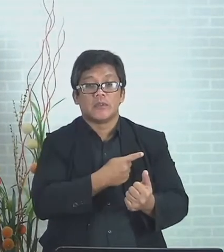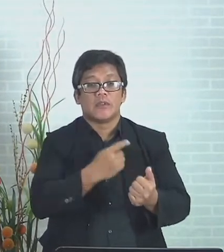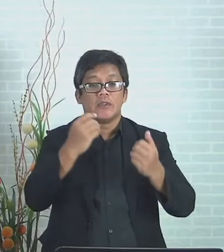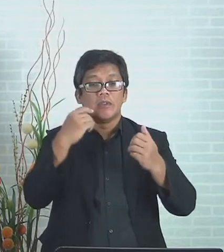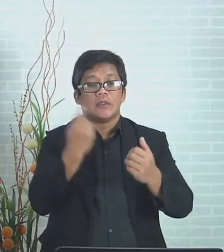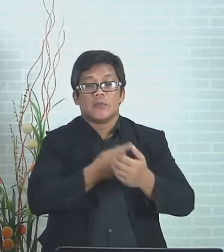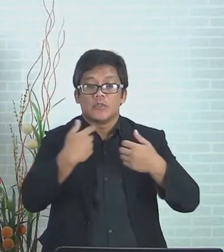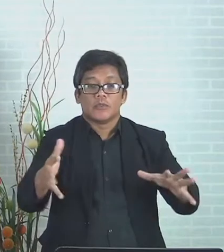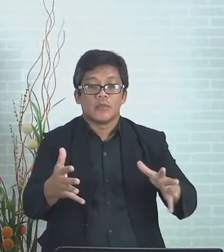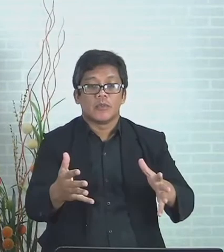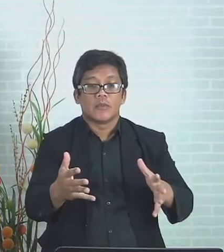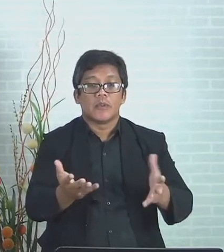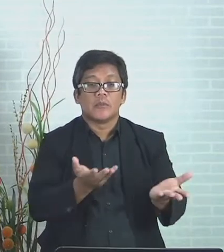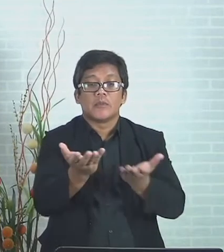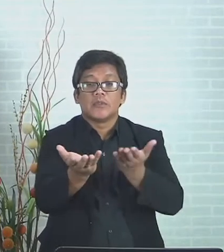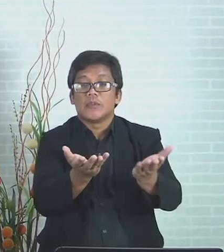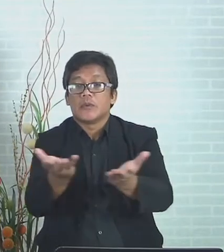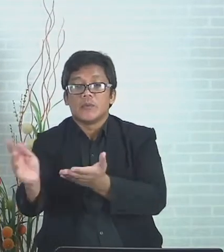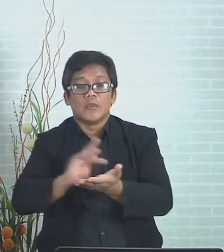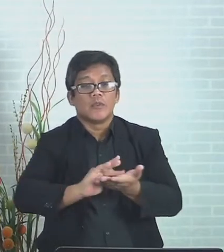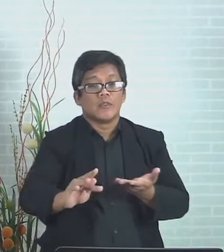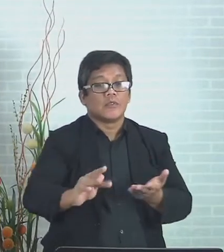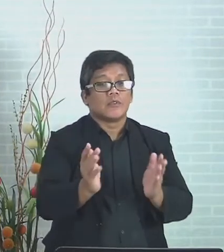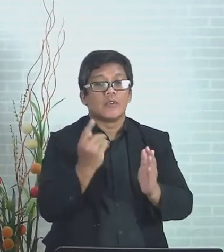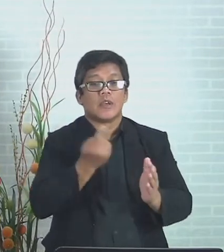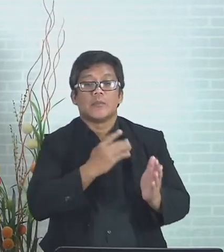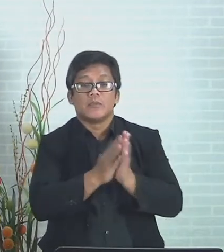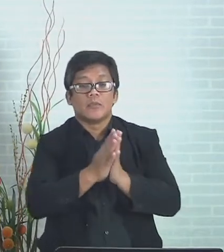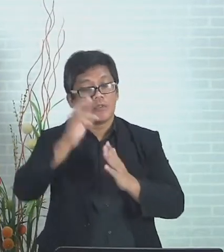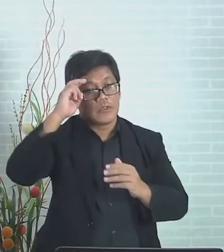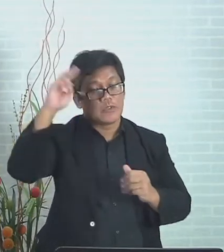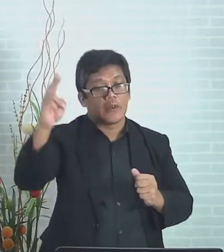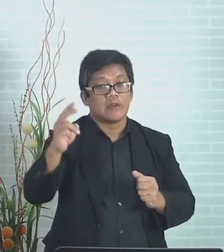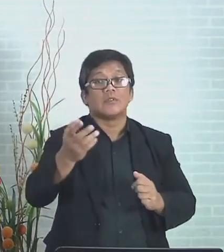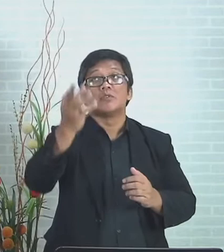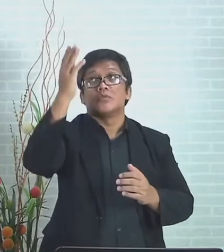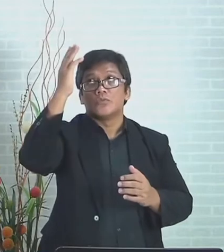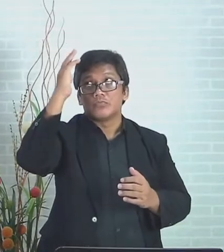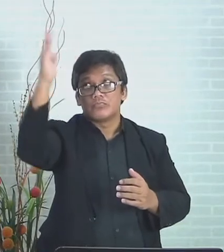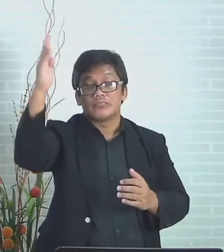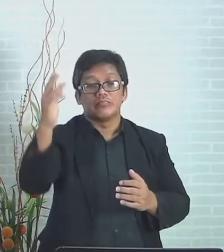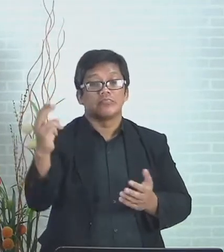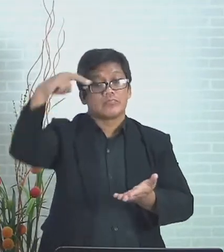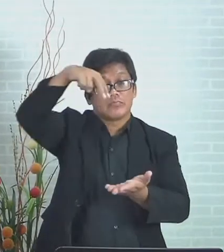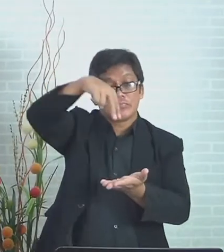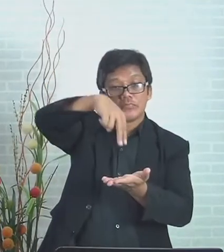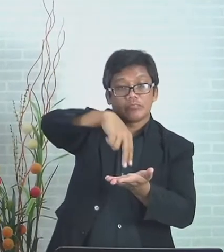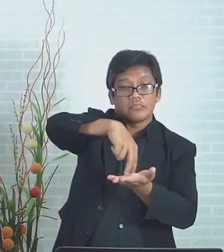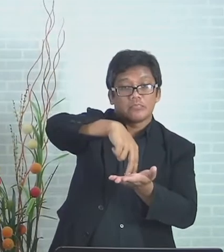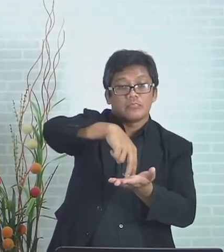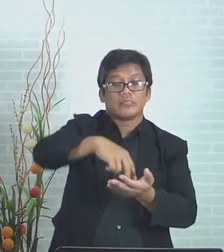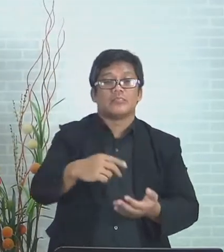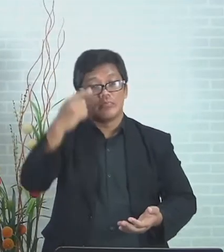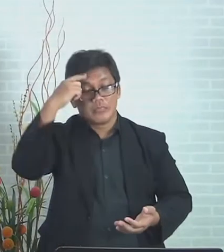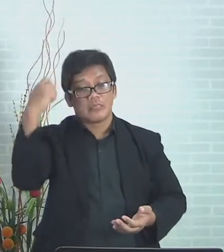kudus Kami memuji Tuhan karena Engkau telah mati dan bangkit baik kami dan kau telah menebus kami kami